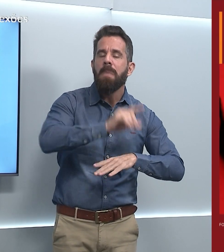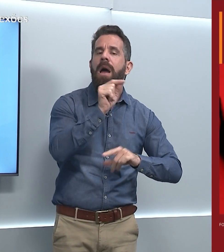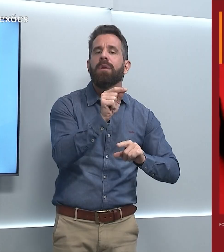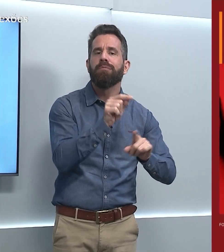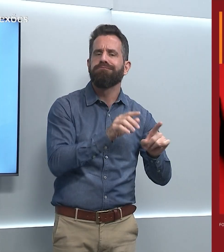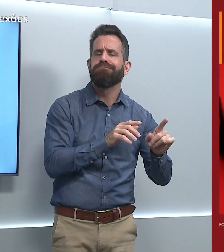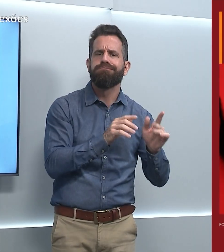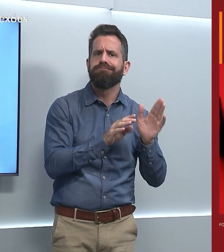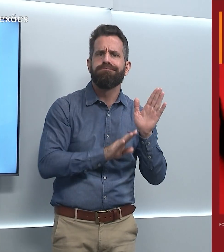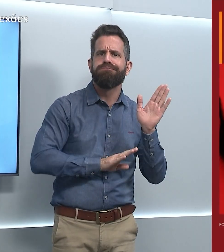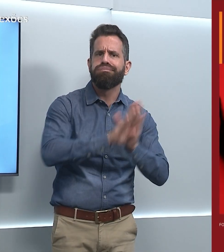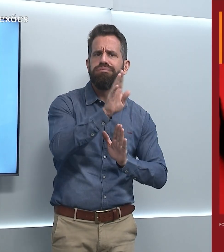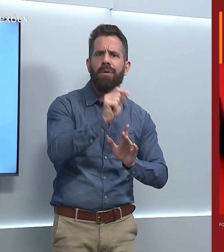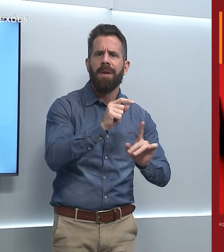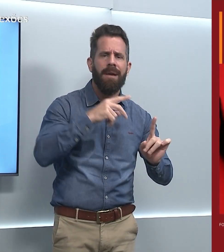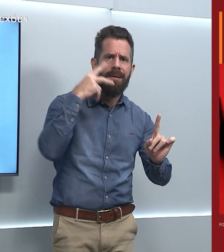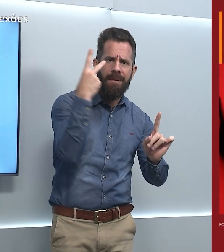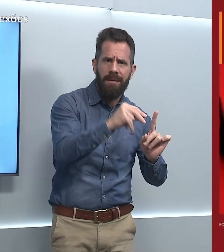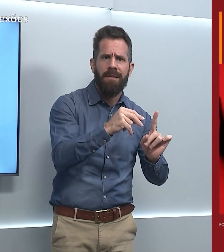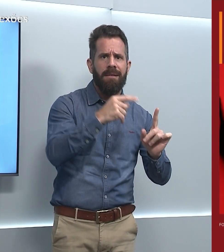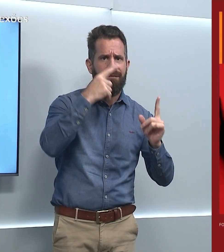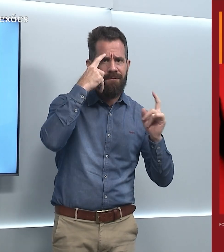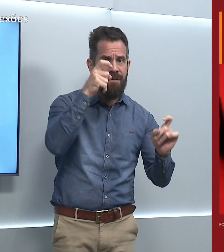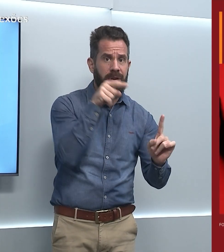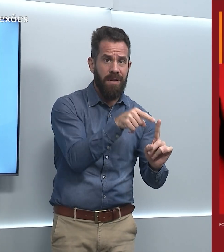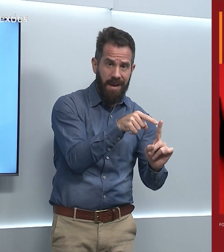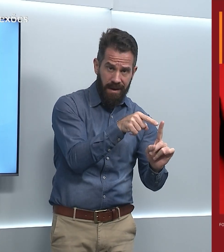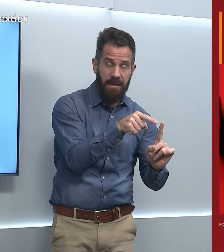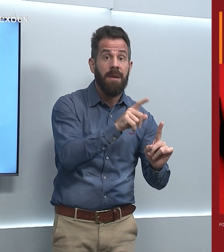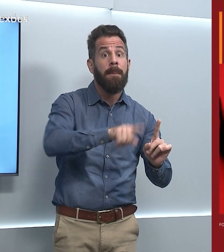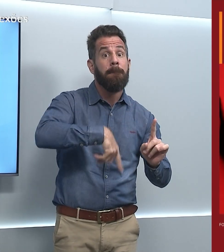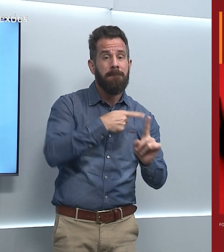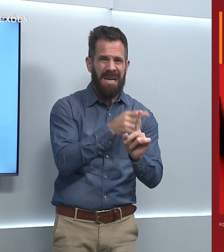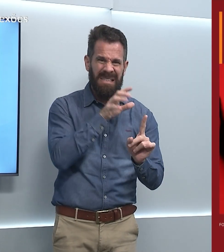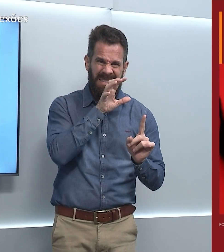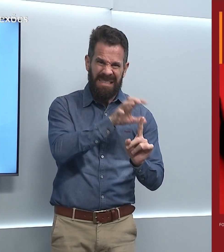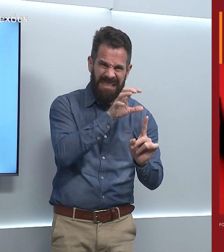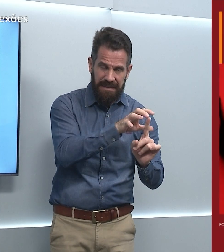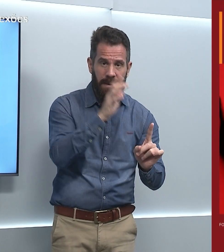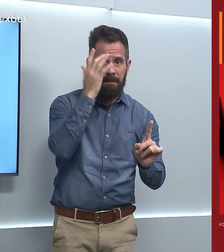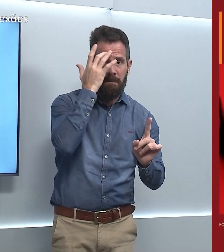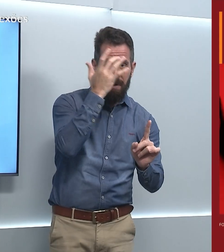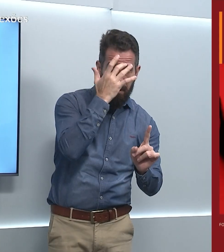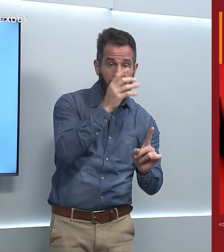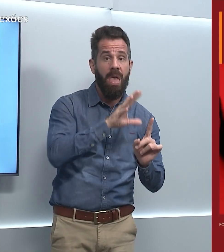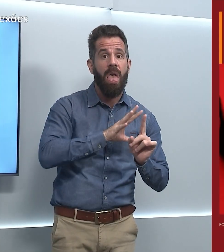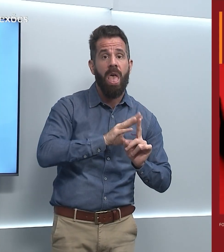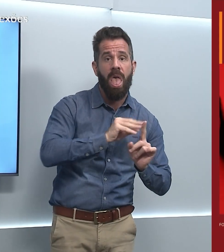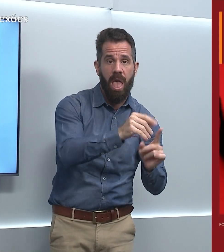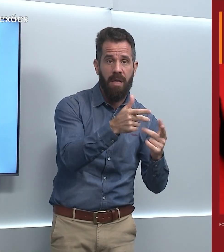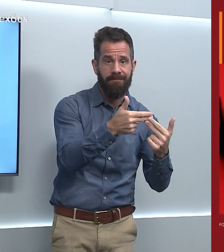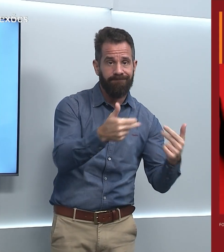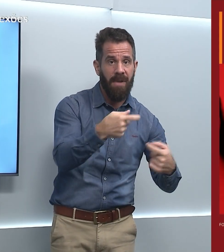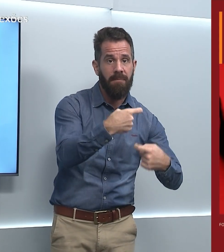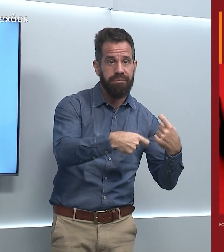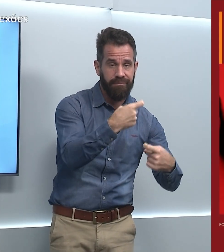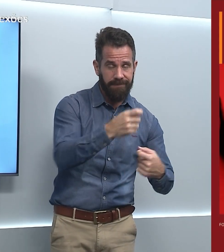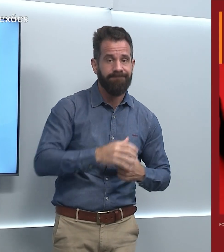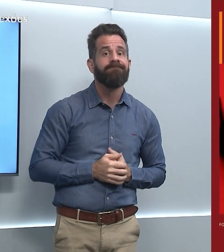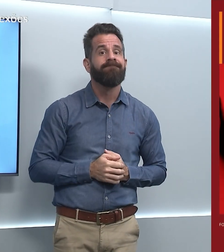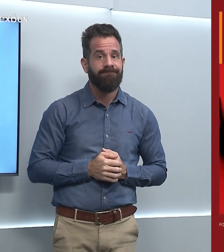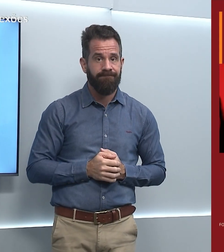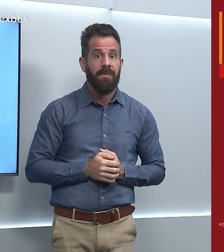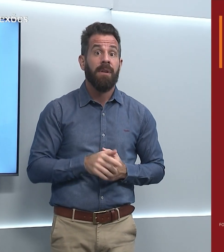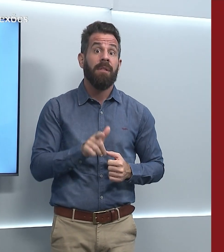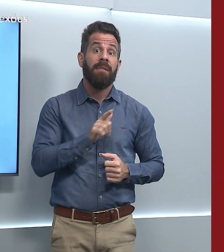física, seguida por violência psicológica, moral ou sexual. Em quase 36%